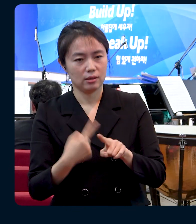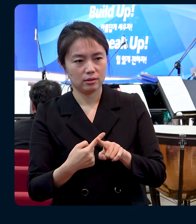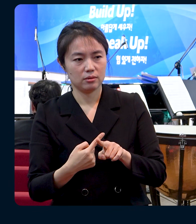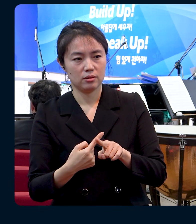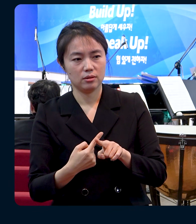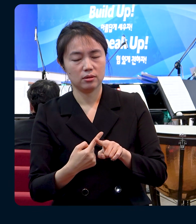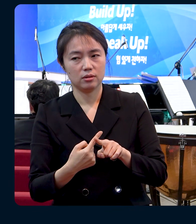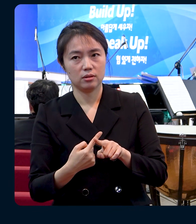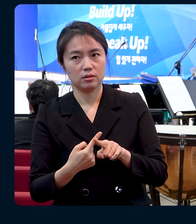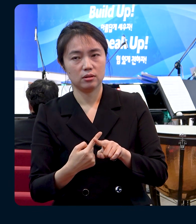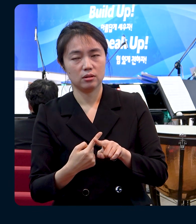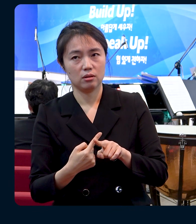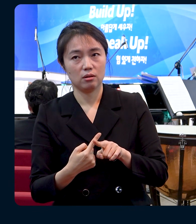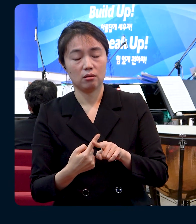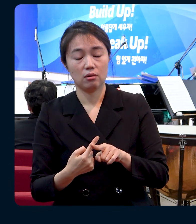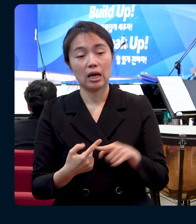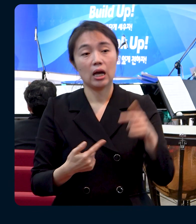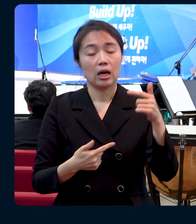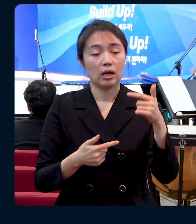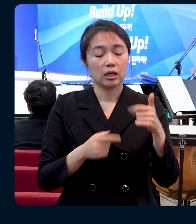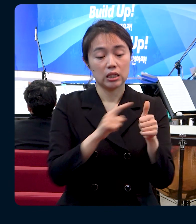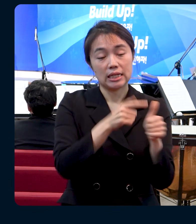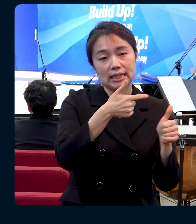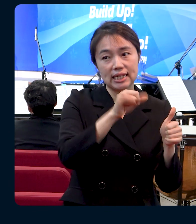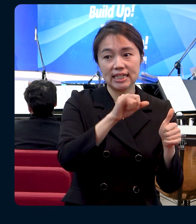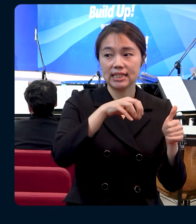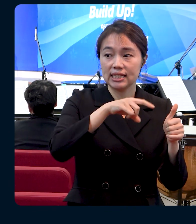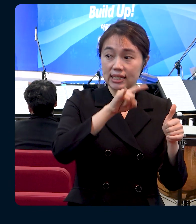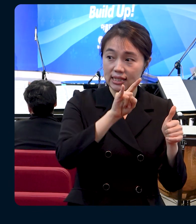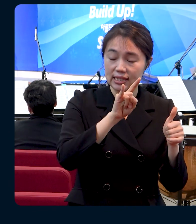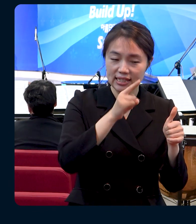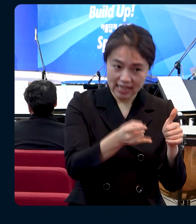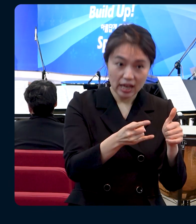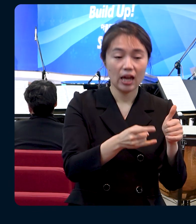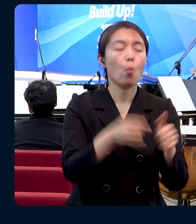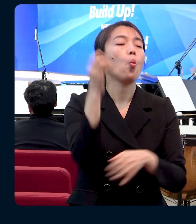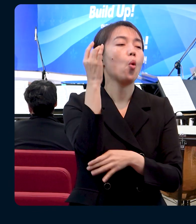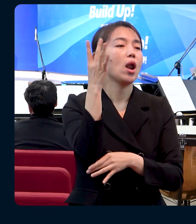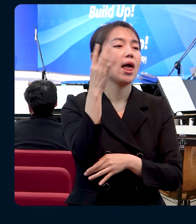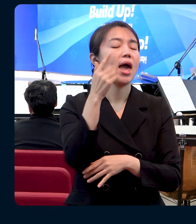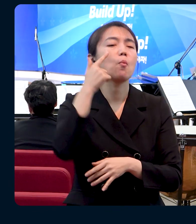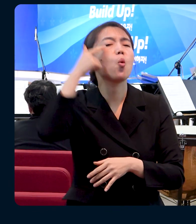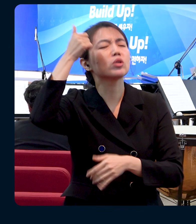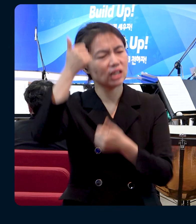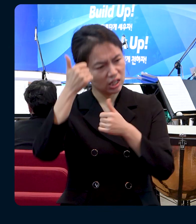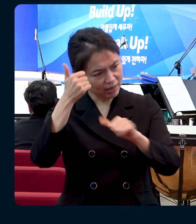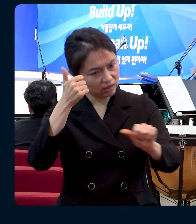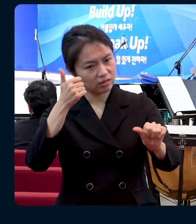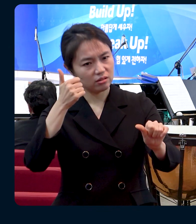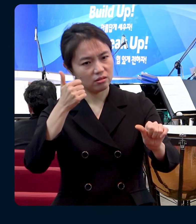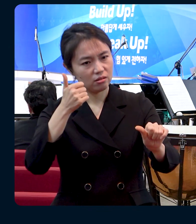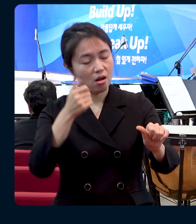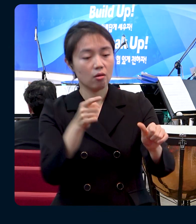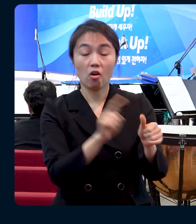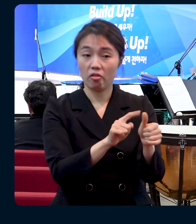니체는 목사의 아들이었습니다. 하지만 신은 죽었다라고 선포하면서 신앙을